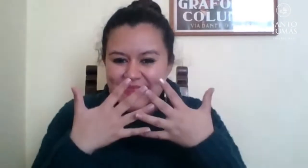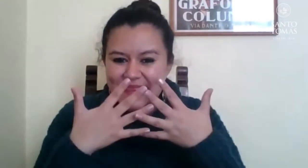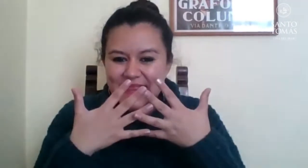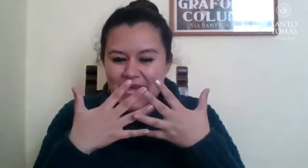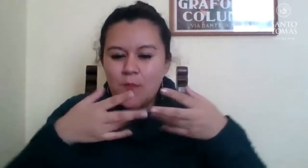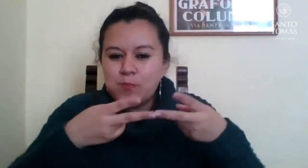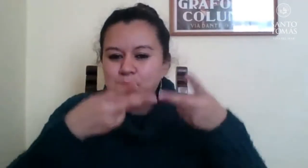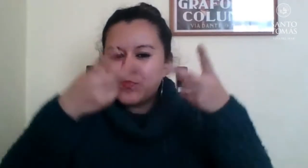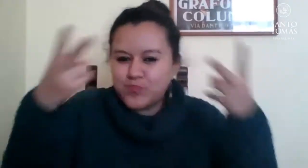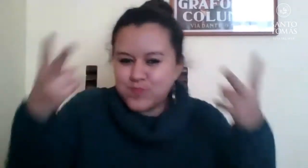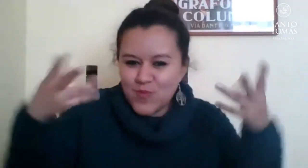Entonces,